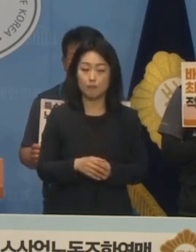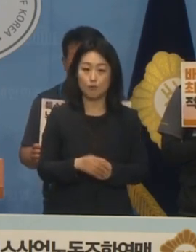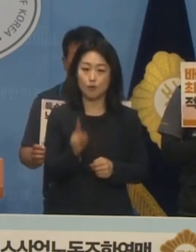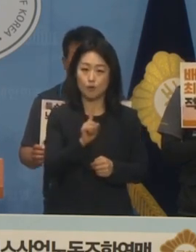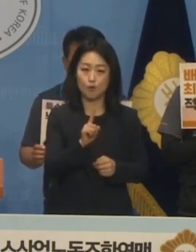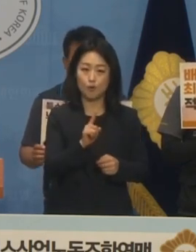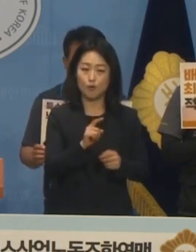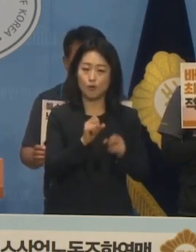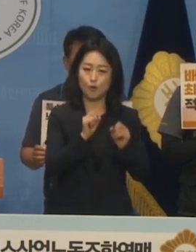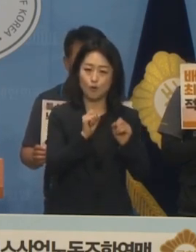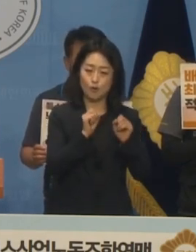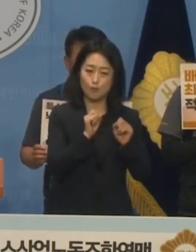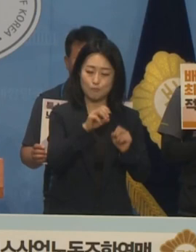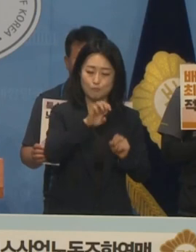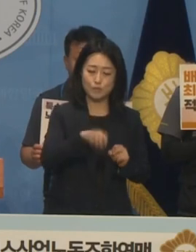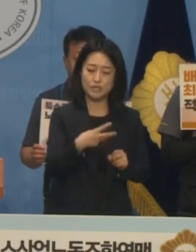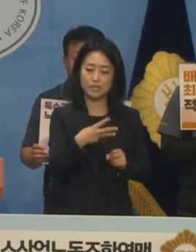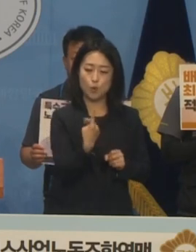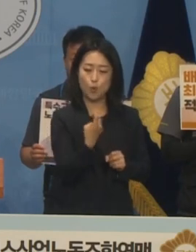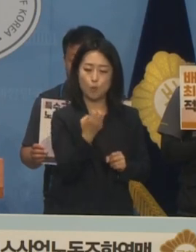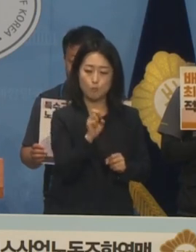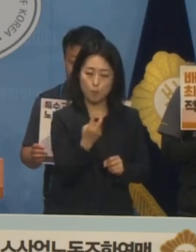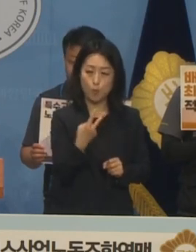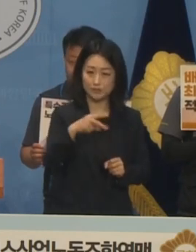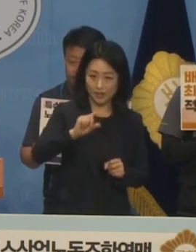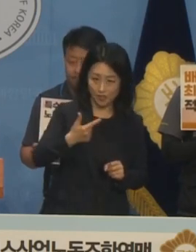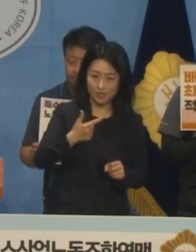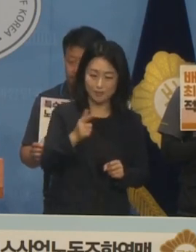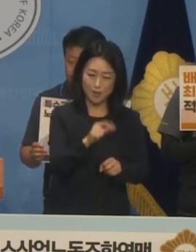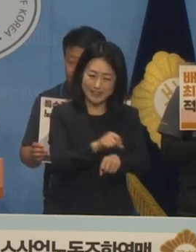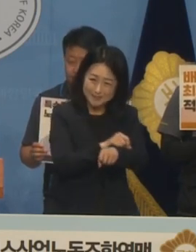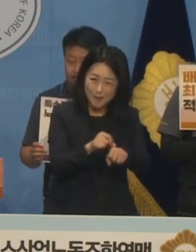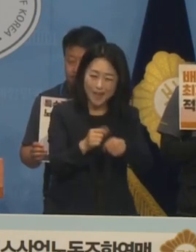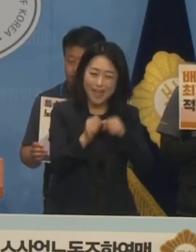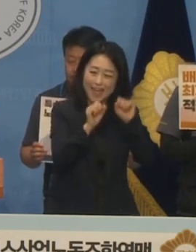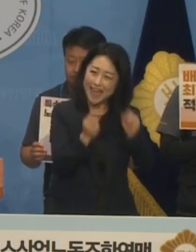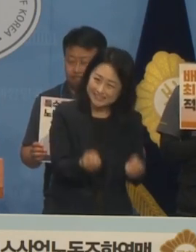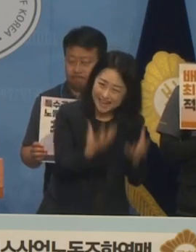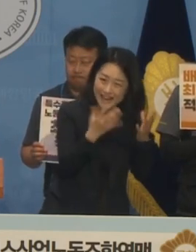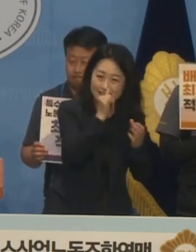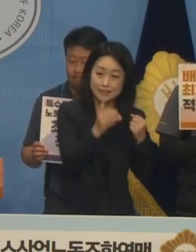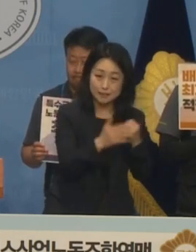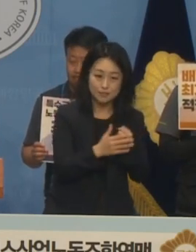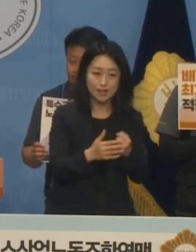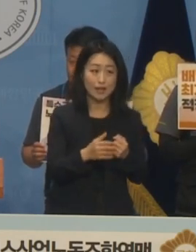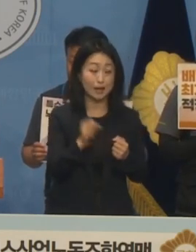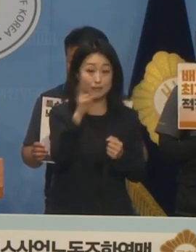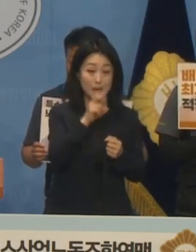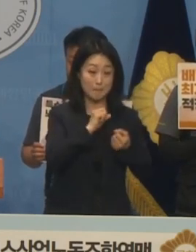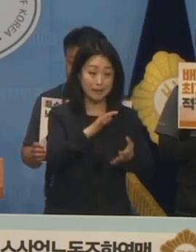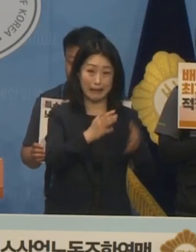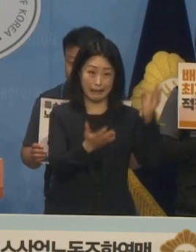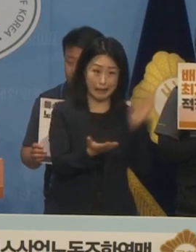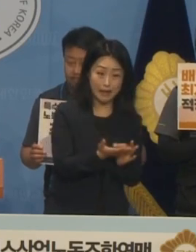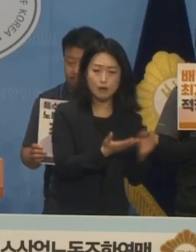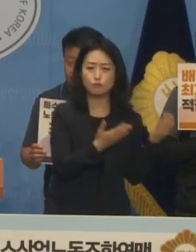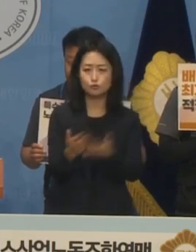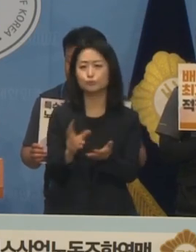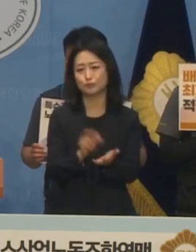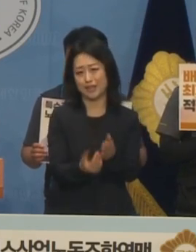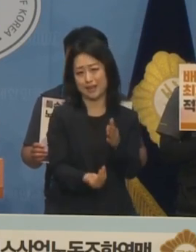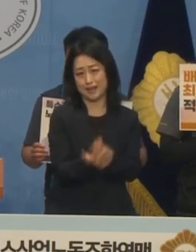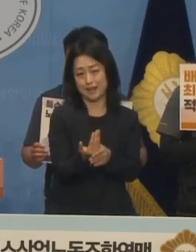작년에 배달의 민족에서 묶음 배달을 시작하면서 기본 배달료를 기존 3,000원에서 2,200원으로 낮춘 건데요. 얼마 전까지